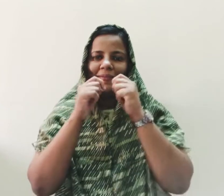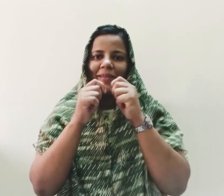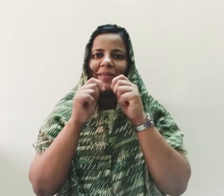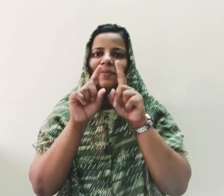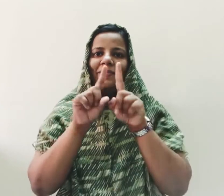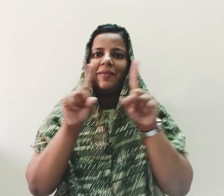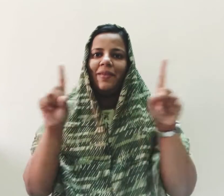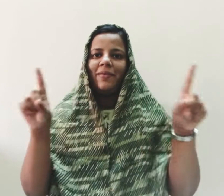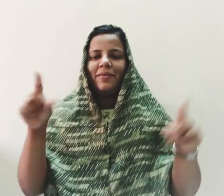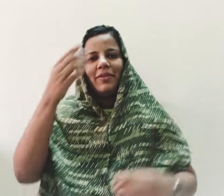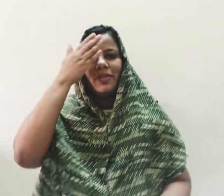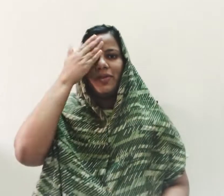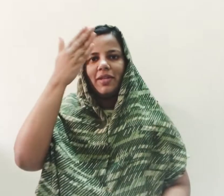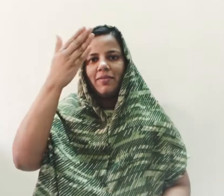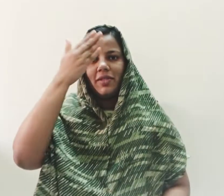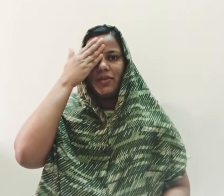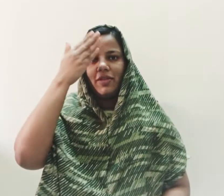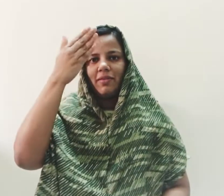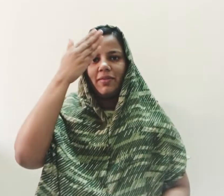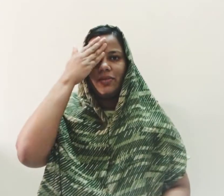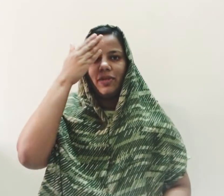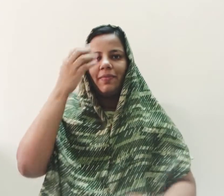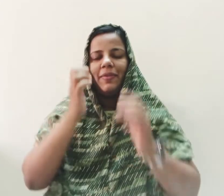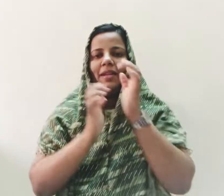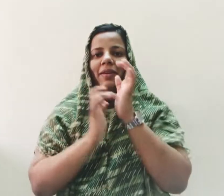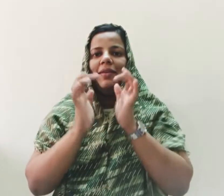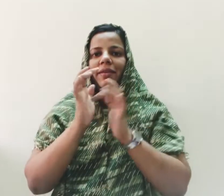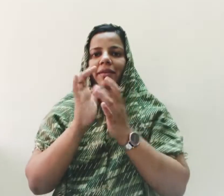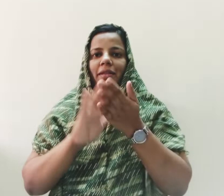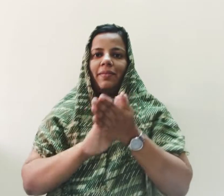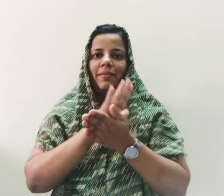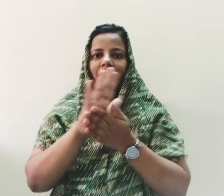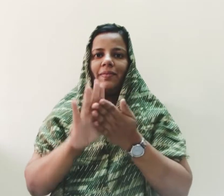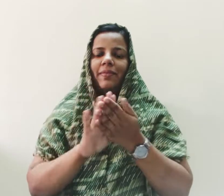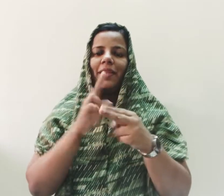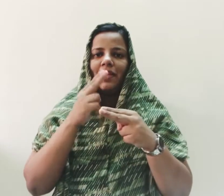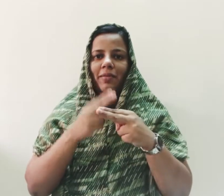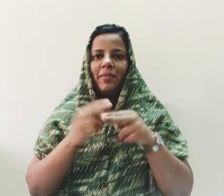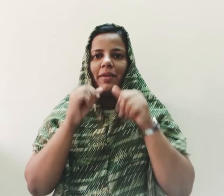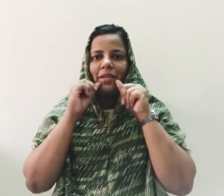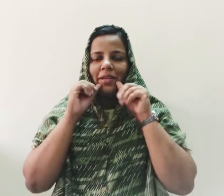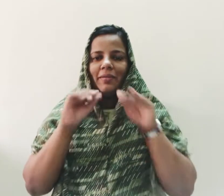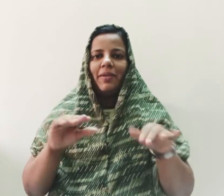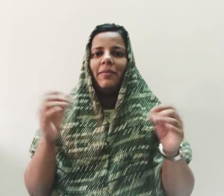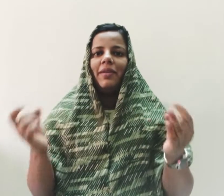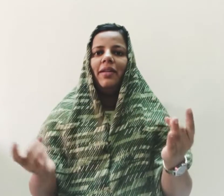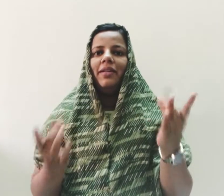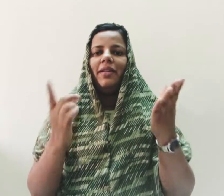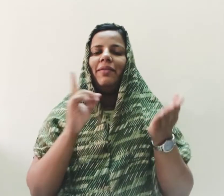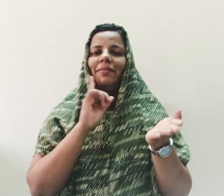പ്രൈസ് ദ ലോർഡ്, ഹല്ലേലൂയ. സ്തോത്രം, സ്തോത്രം, സ്തോത്രം. കർത്താവിൻ്റെ അതിപരിശുദ്ധമായ തിരുനാമം ഈ അനുഗ്രഹിക്കപ്പെട്ട